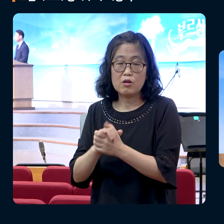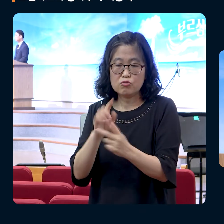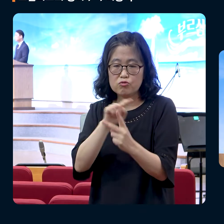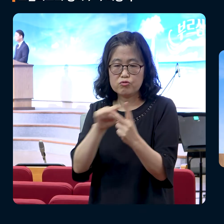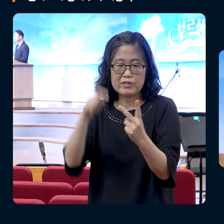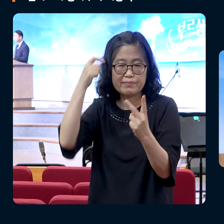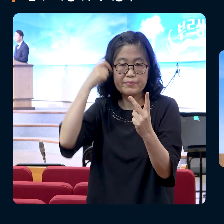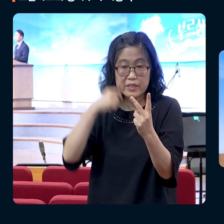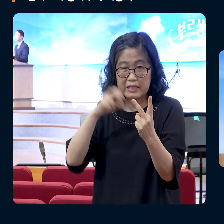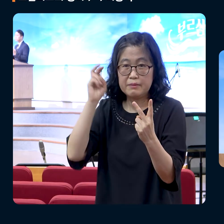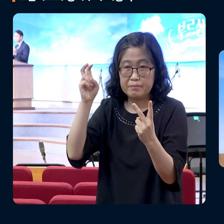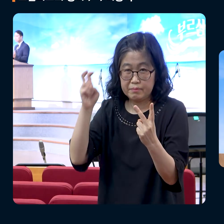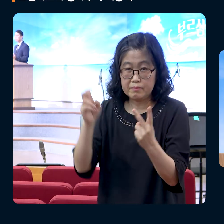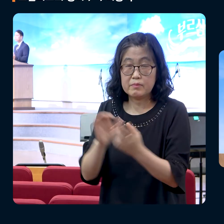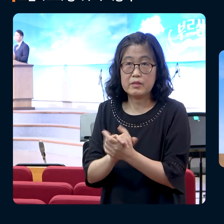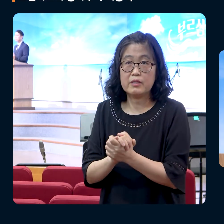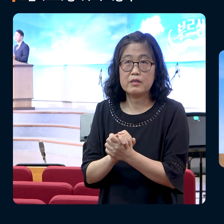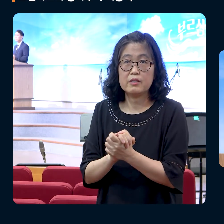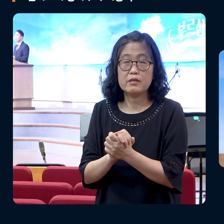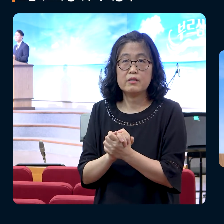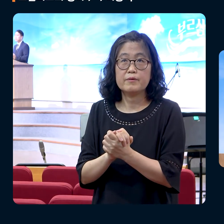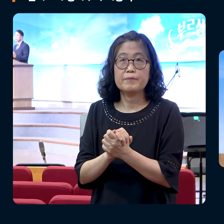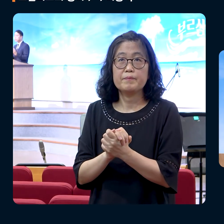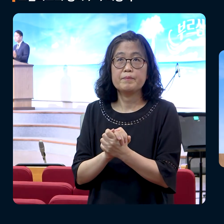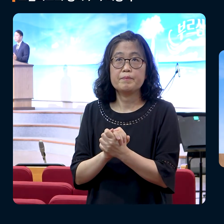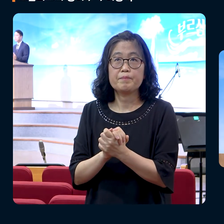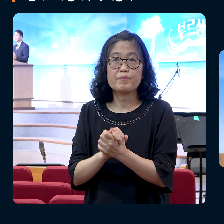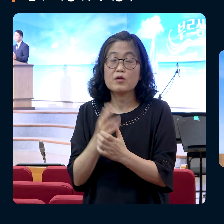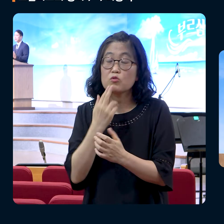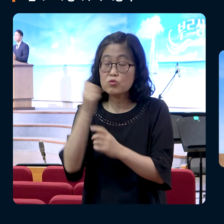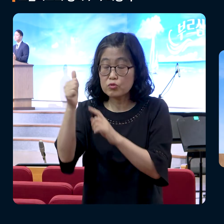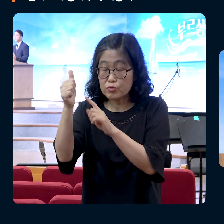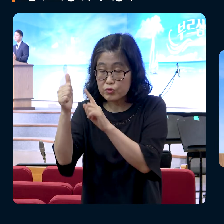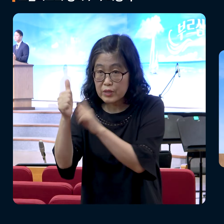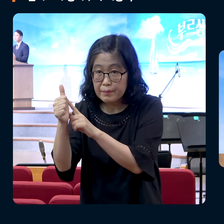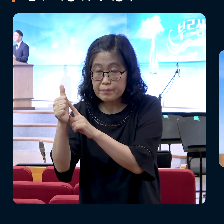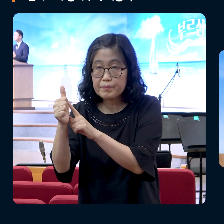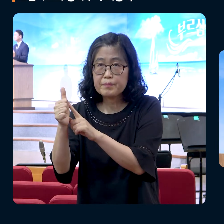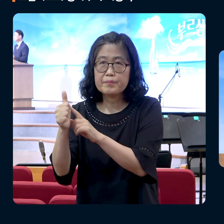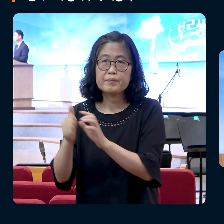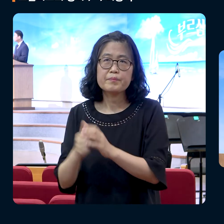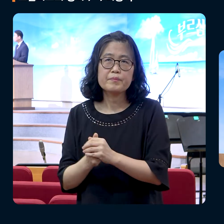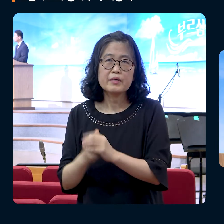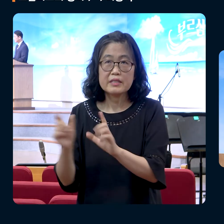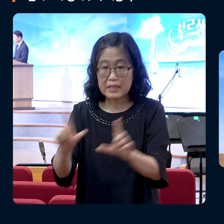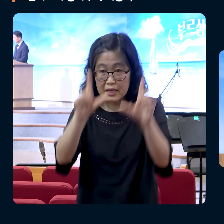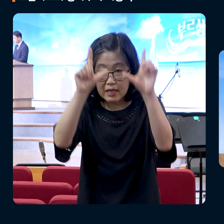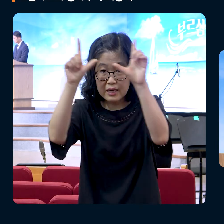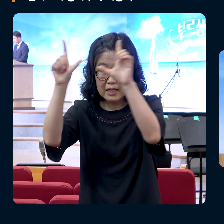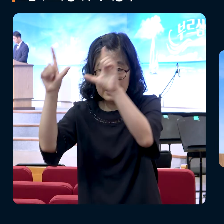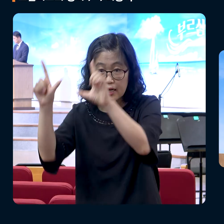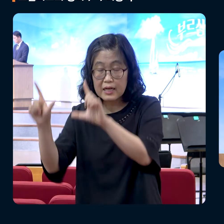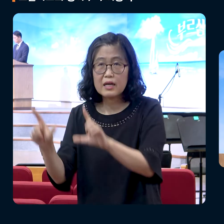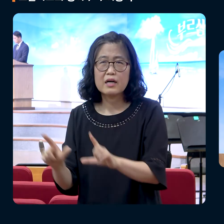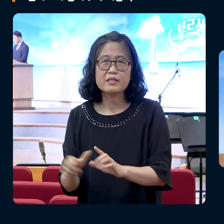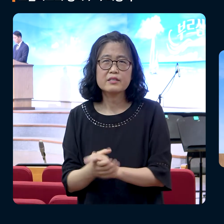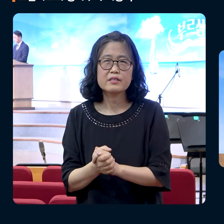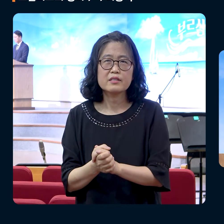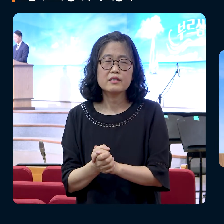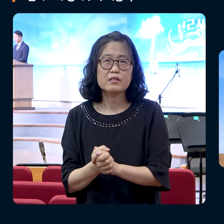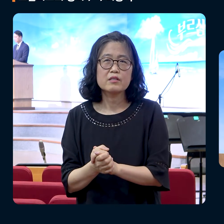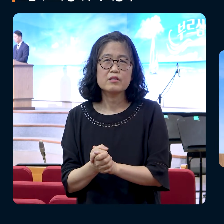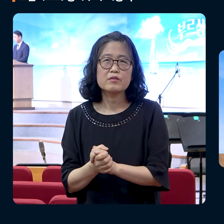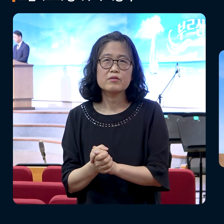않았겠습니까? 그것을 성경은 우리에게 요셉이 가지고 있었던, 그가 살았던 형통함이다 라는 것을